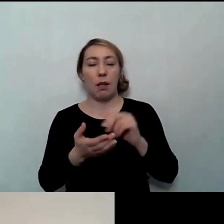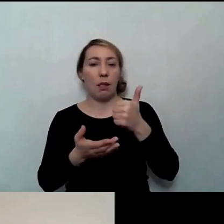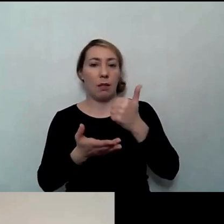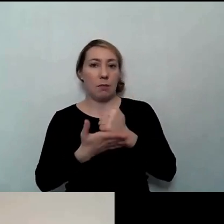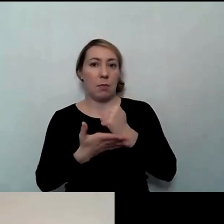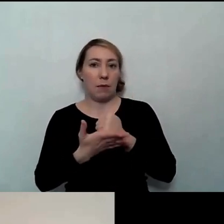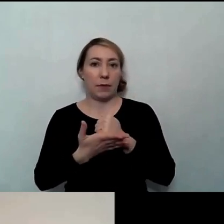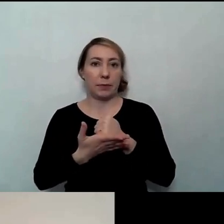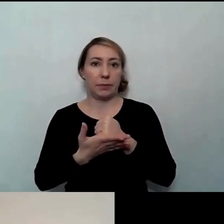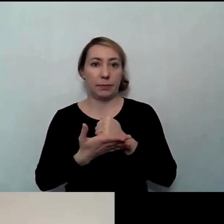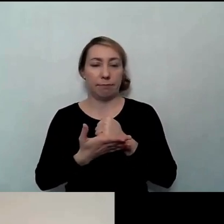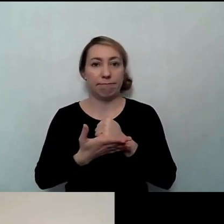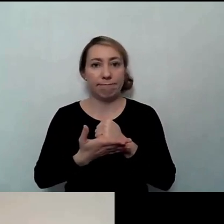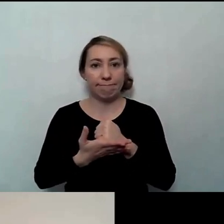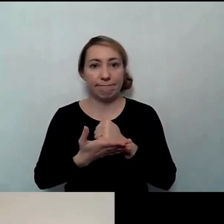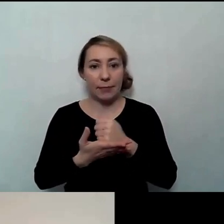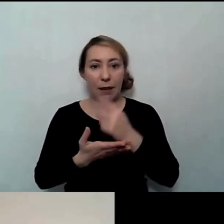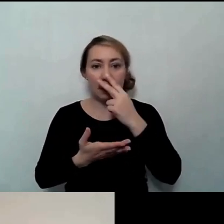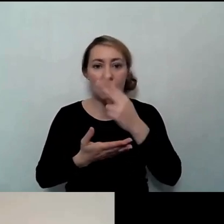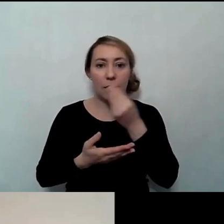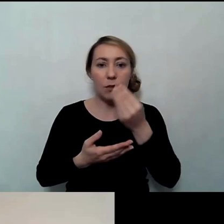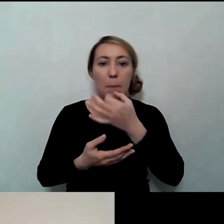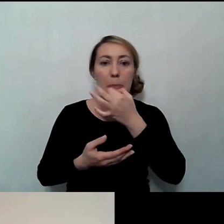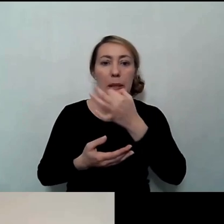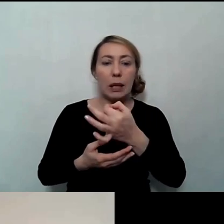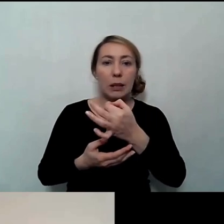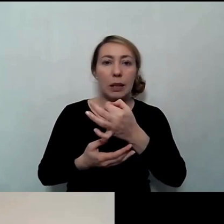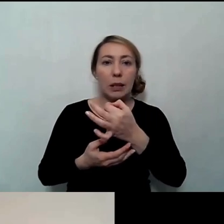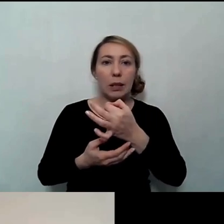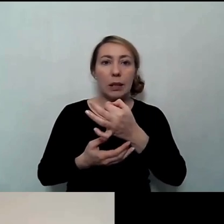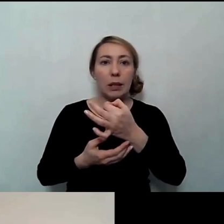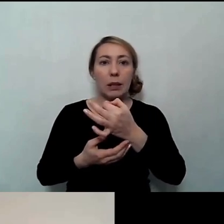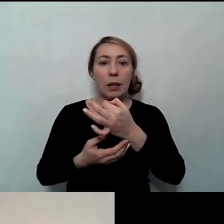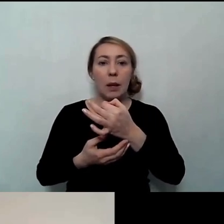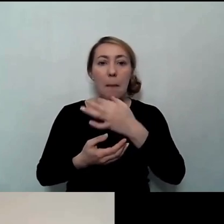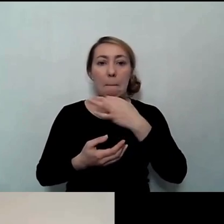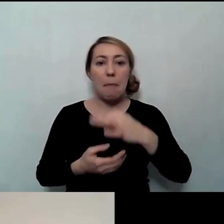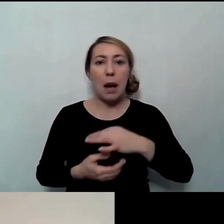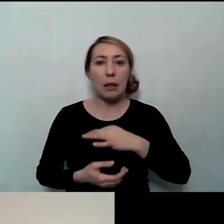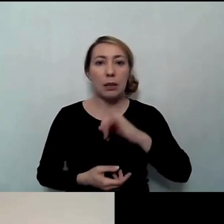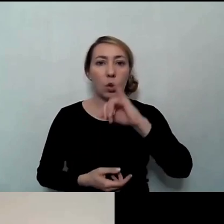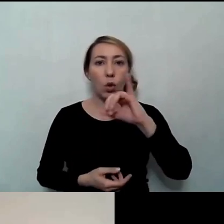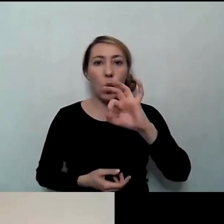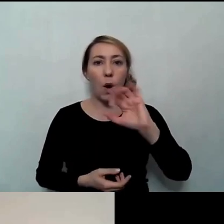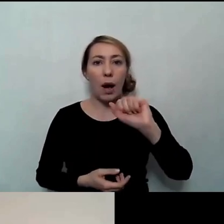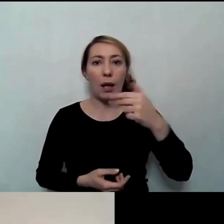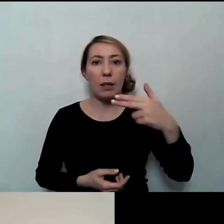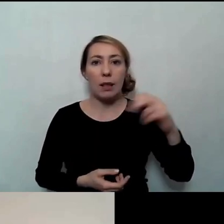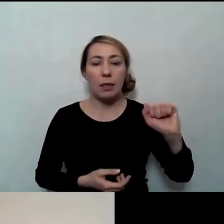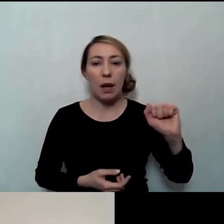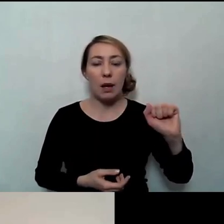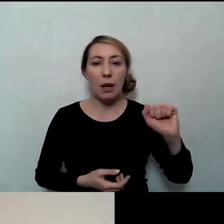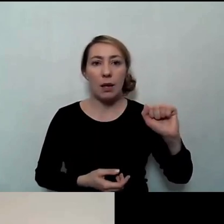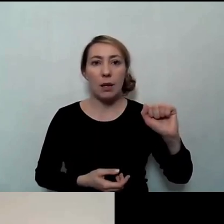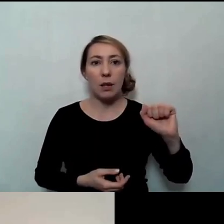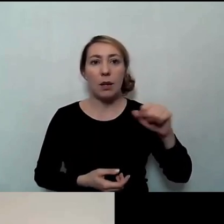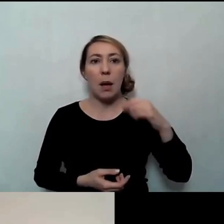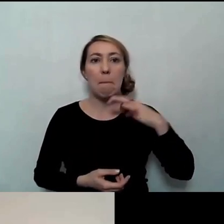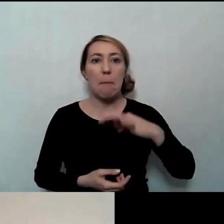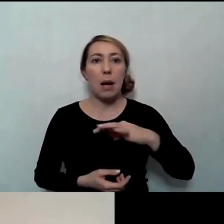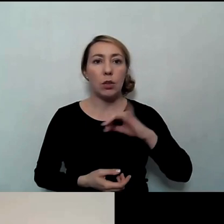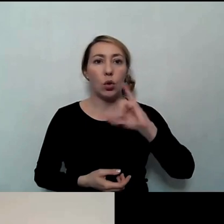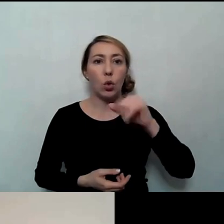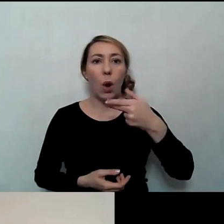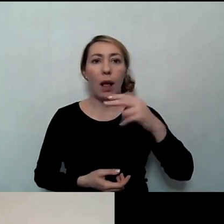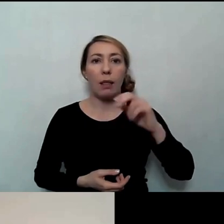rzecz, bo tutaj widzę, że pojawiły się też pytania od pani Joanny na czacie. Pani Joanna pytała,